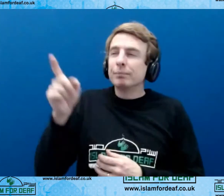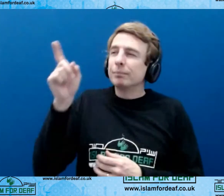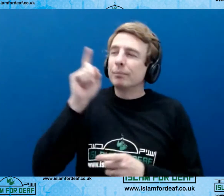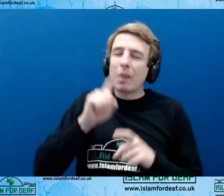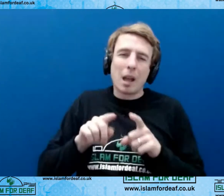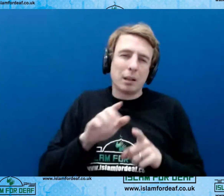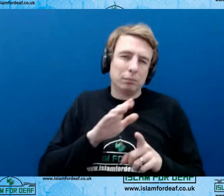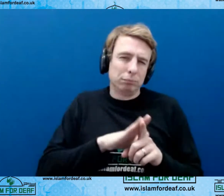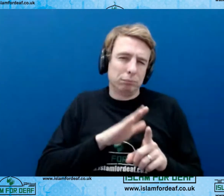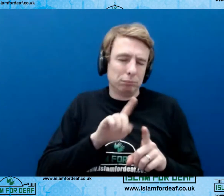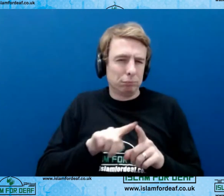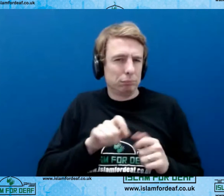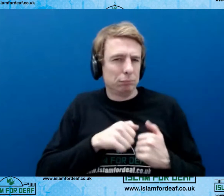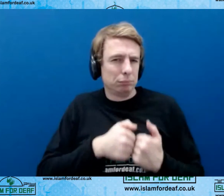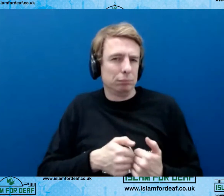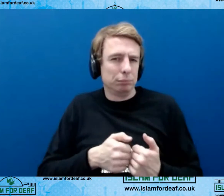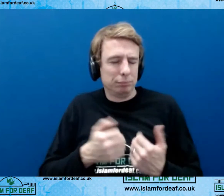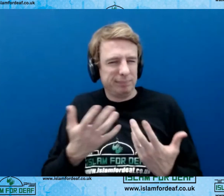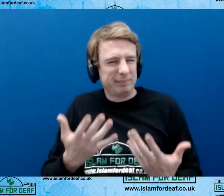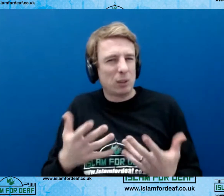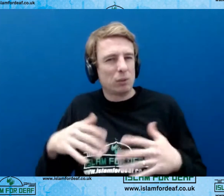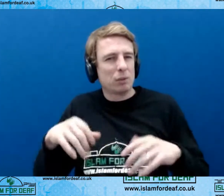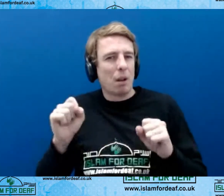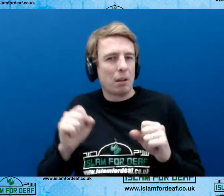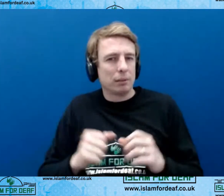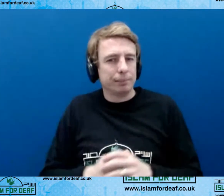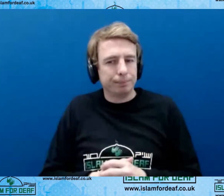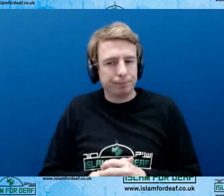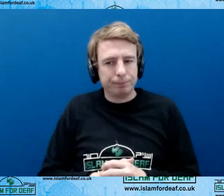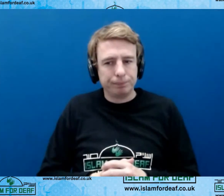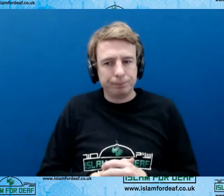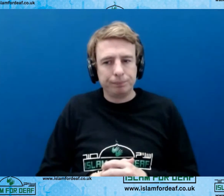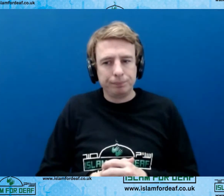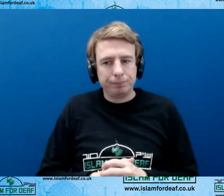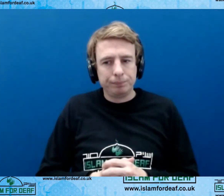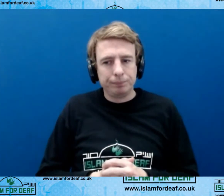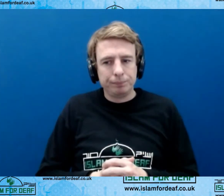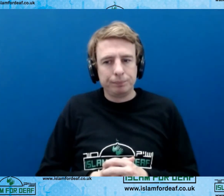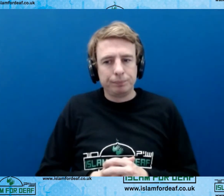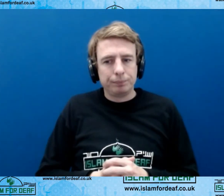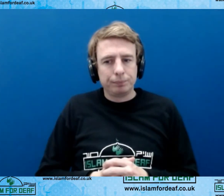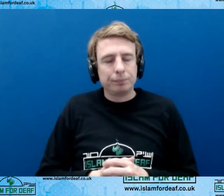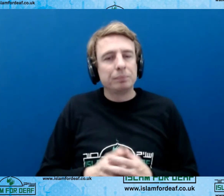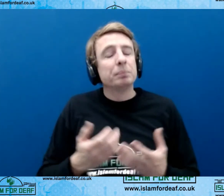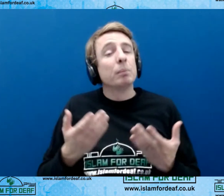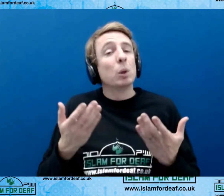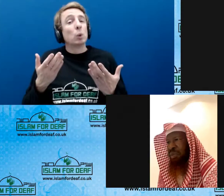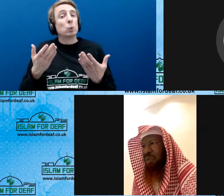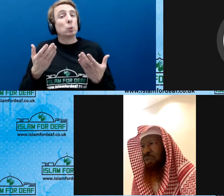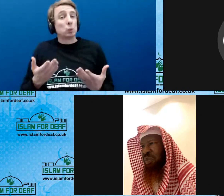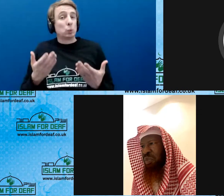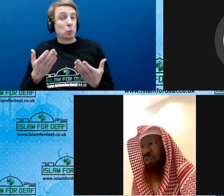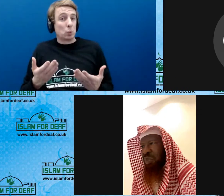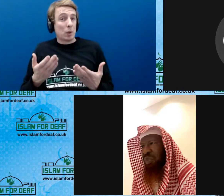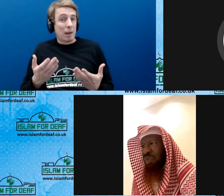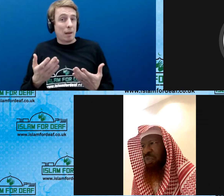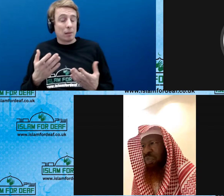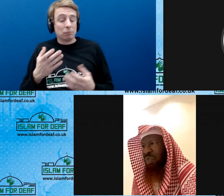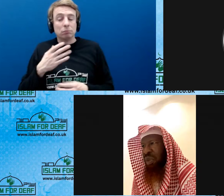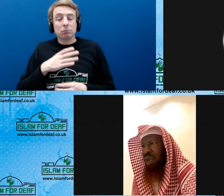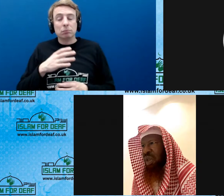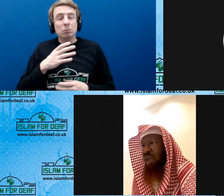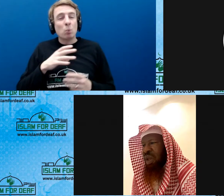نكمل بإذن الله تفسير قصار السور. Today we'll finish the explanation of the short chapters of the Quran.